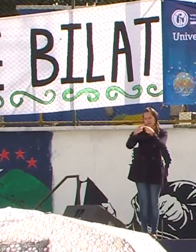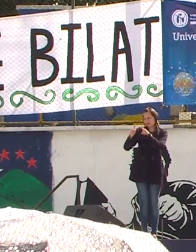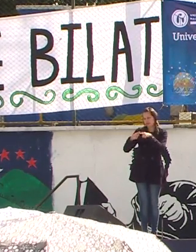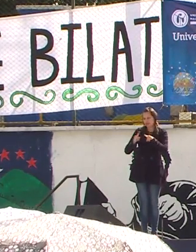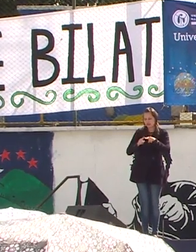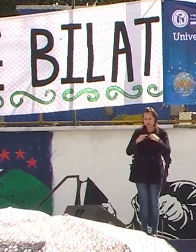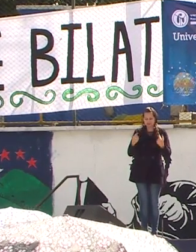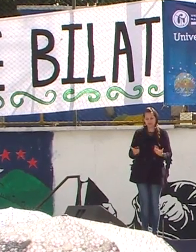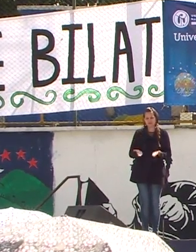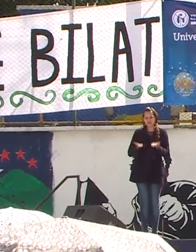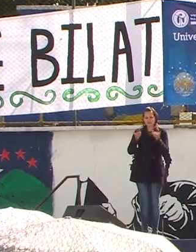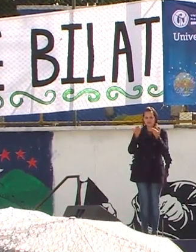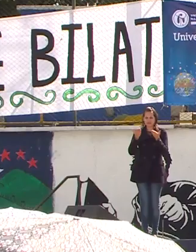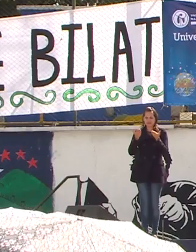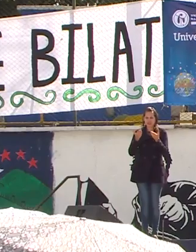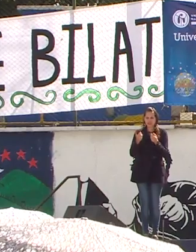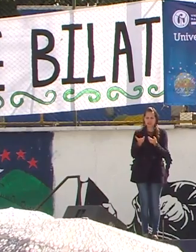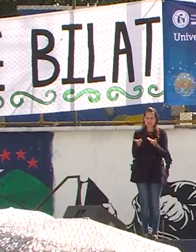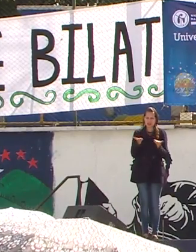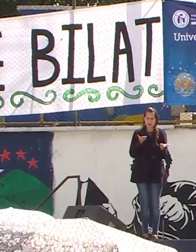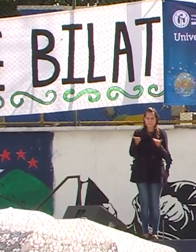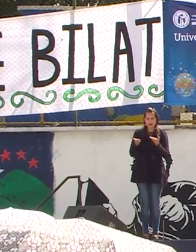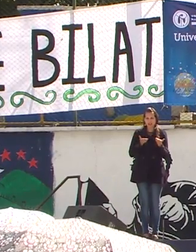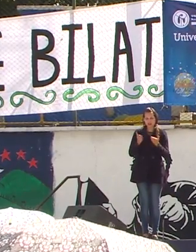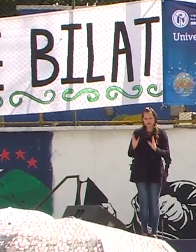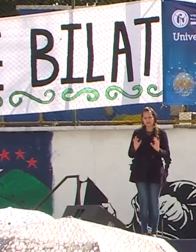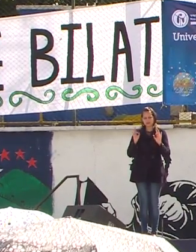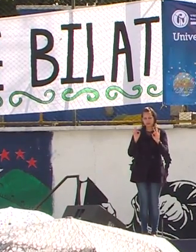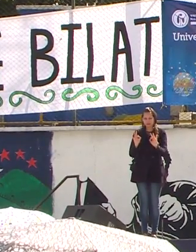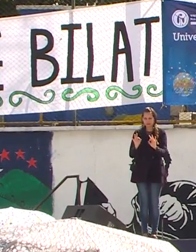servicio ágil, seguro y eficaz.